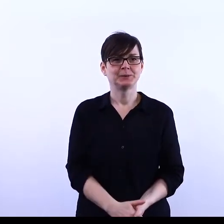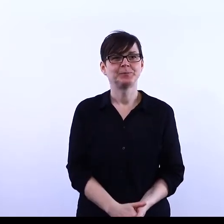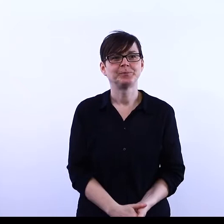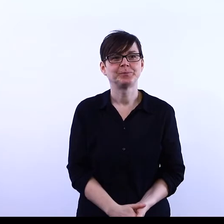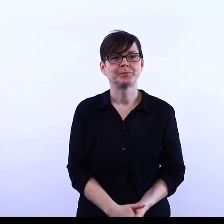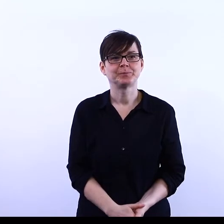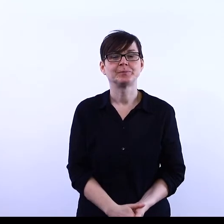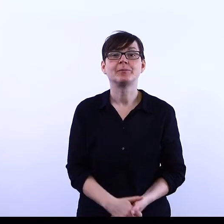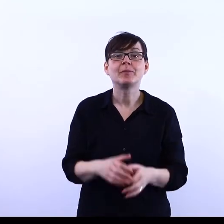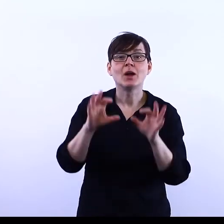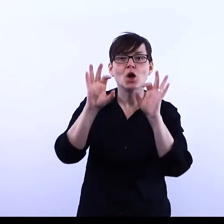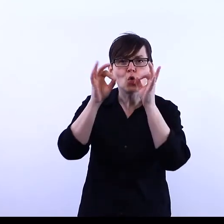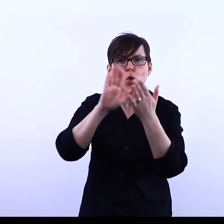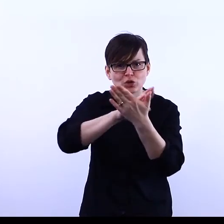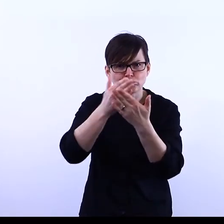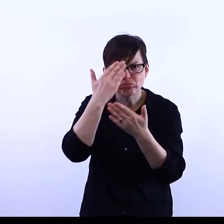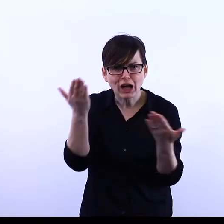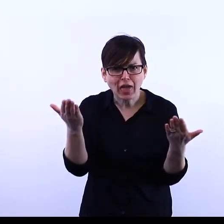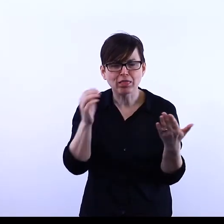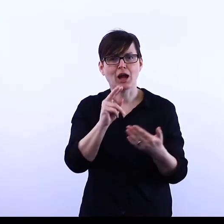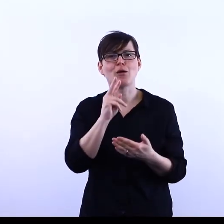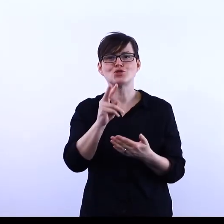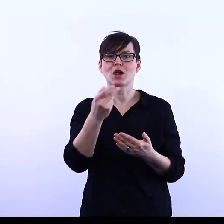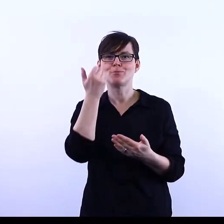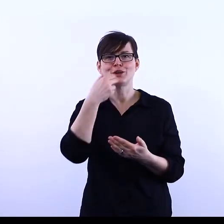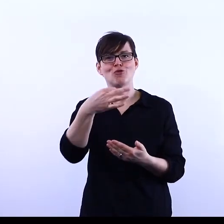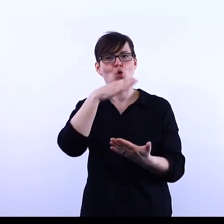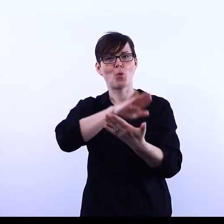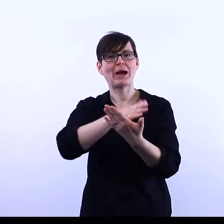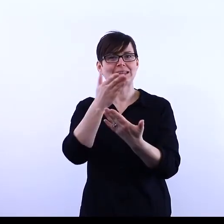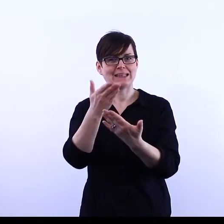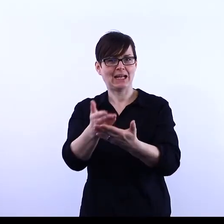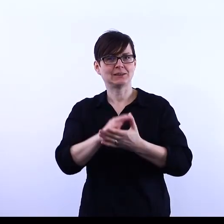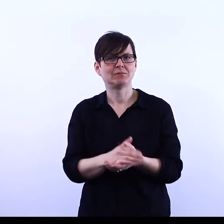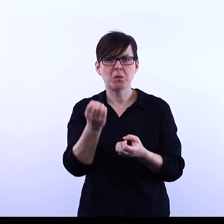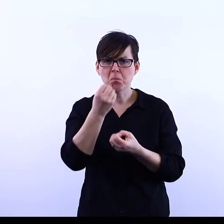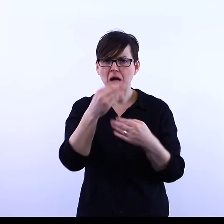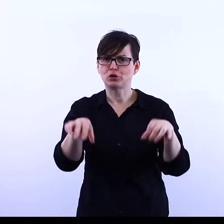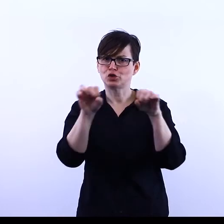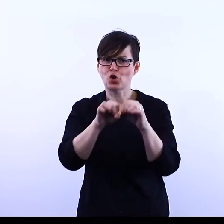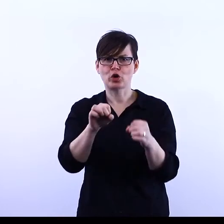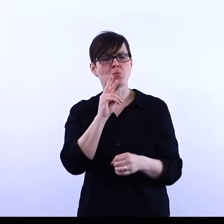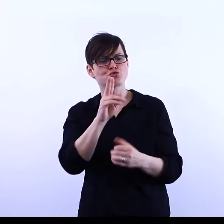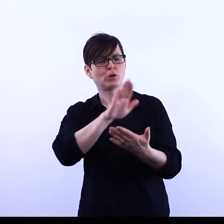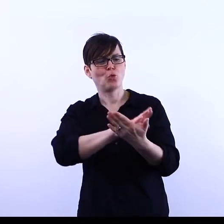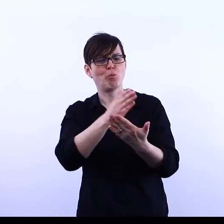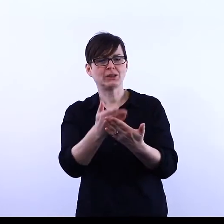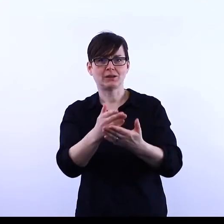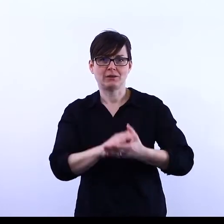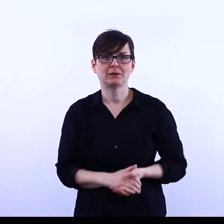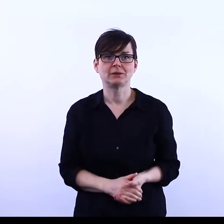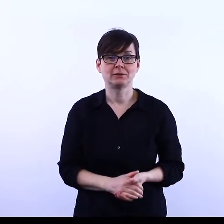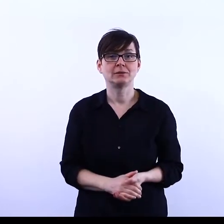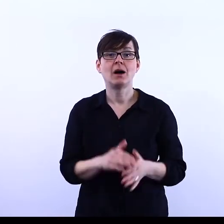Google Translate kennen wahrscheinlich die meisten. Das ist dieses sehr praktische Online-Übersetzungstool, das auch ein